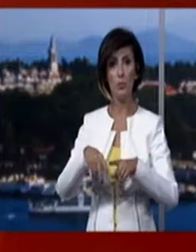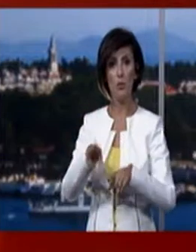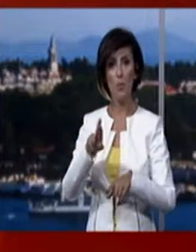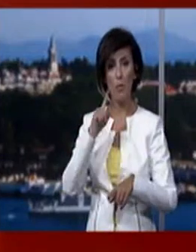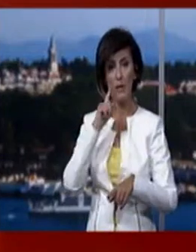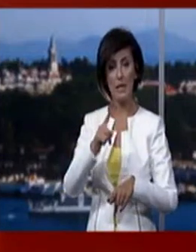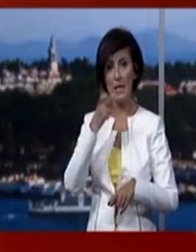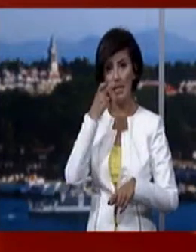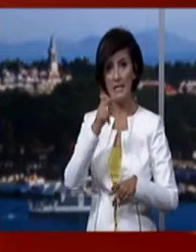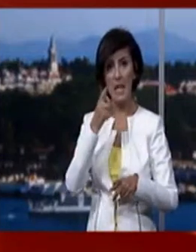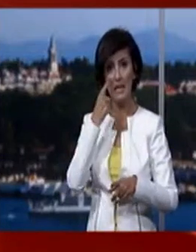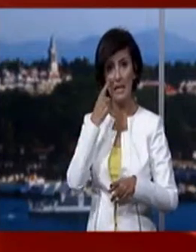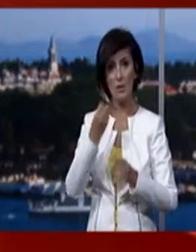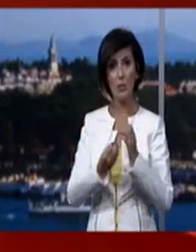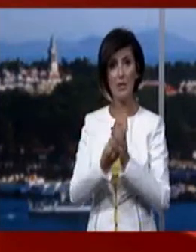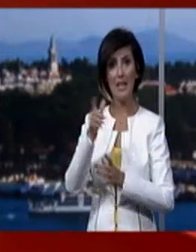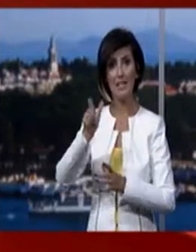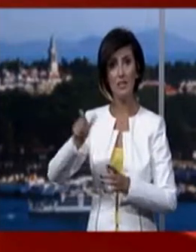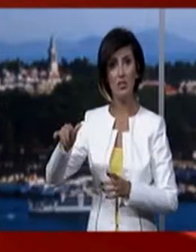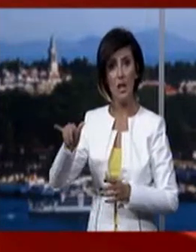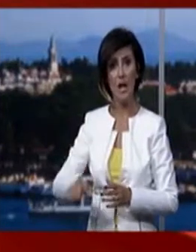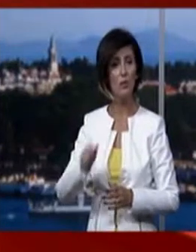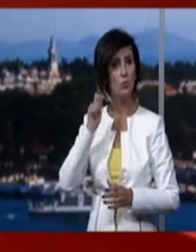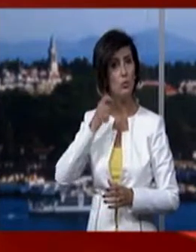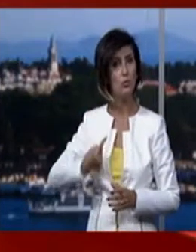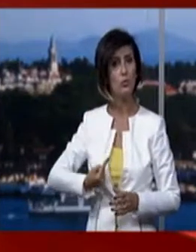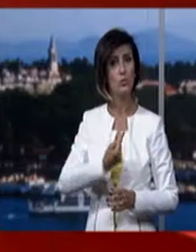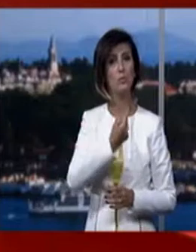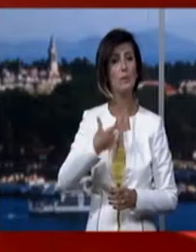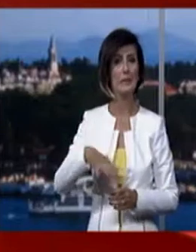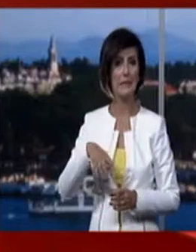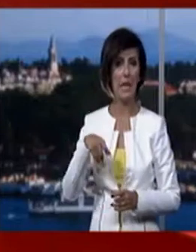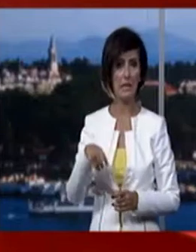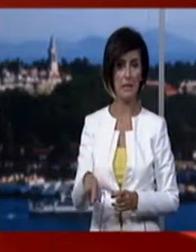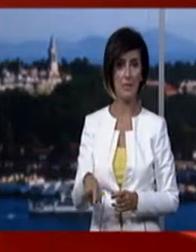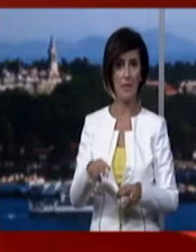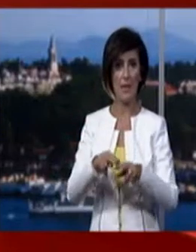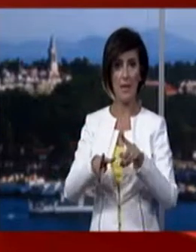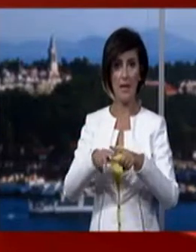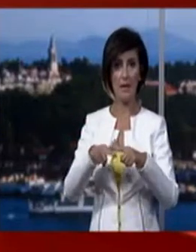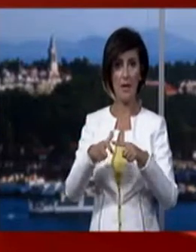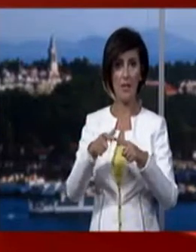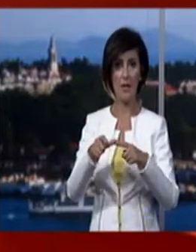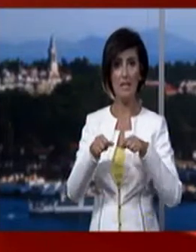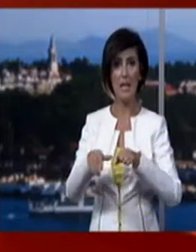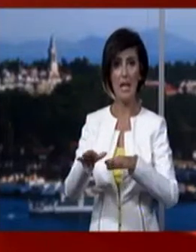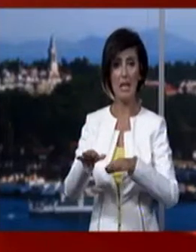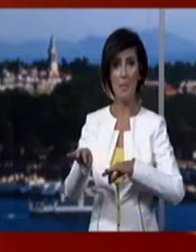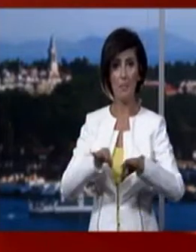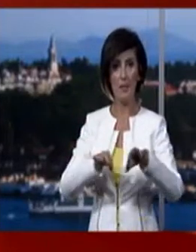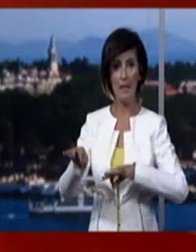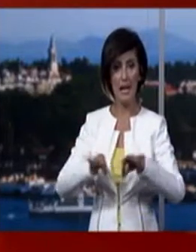göre sahte delil üreten kişiler hakkında suç duyurusunda bulunulması istendi. Kafes eylem planı,